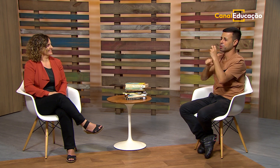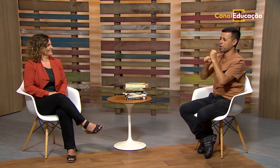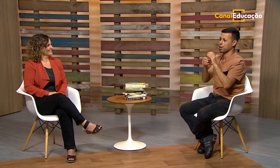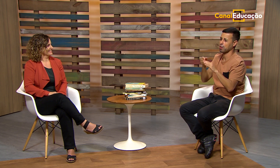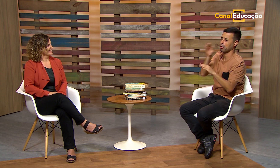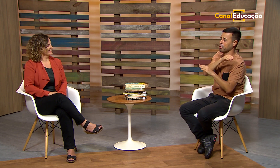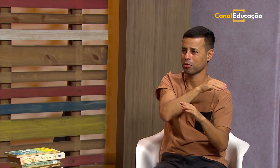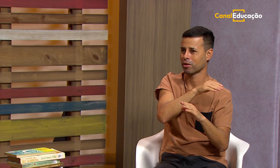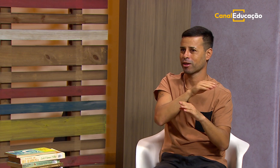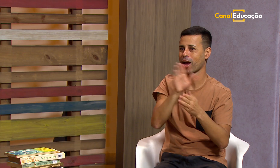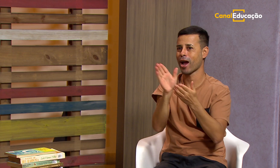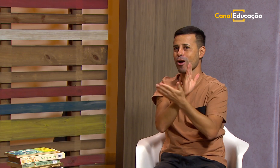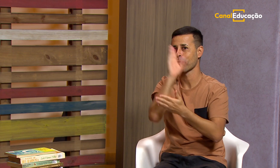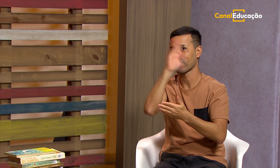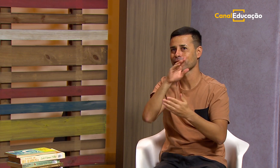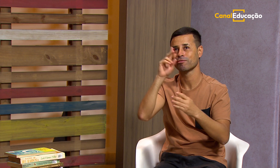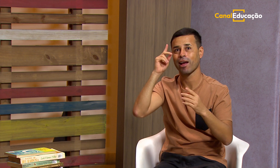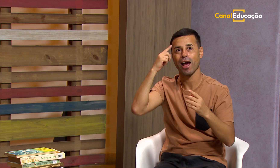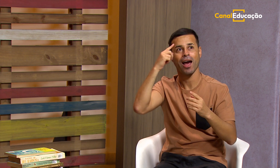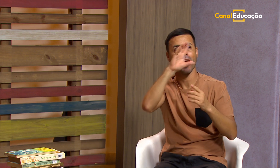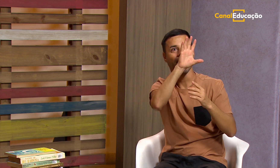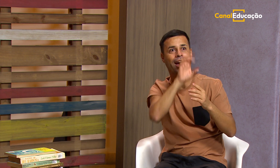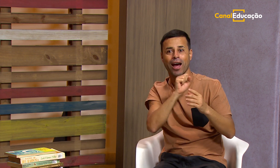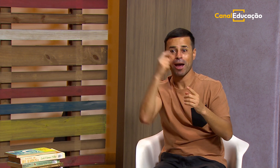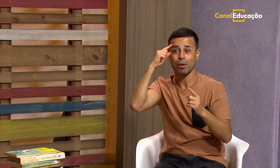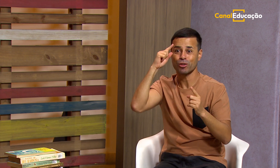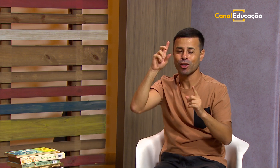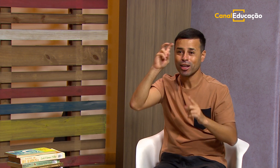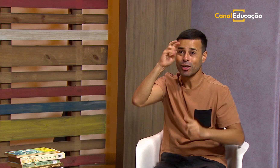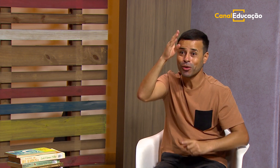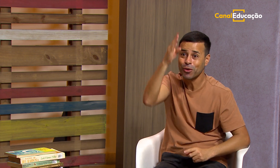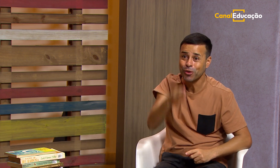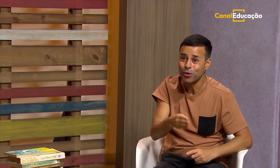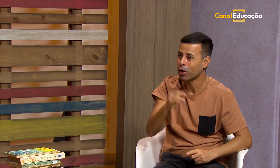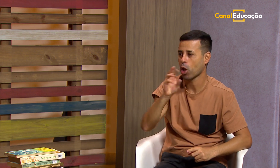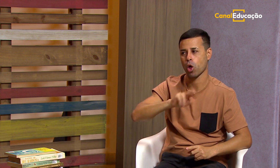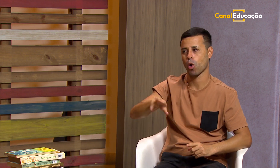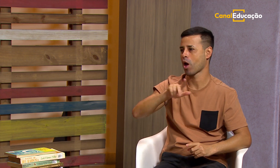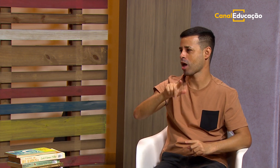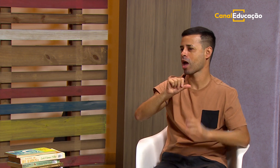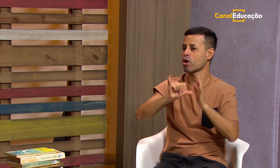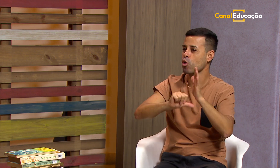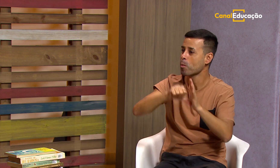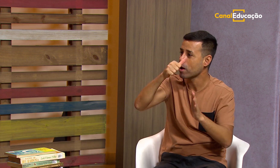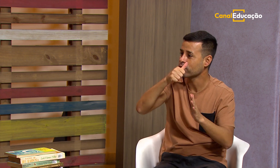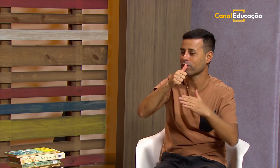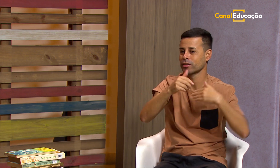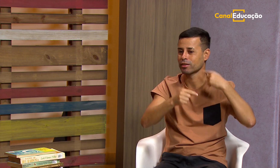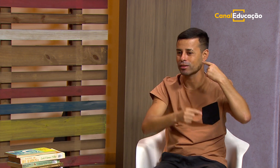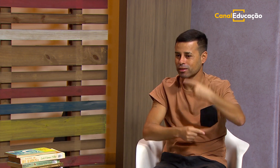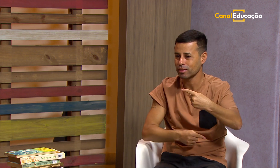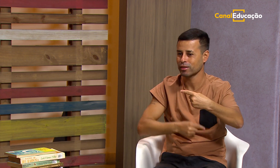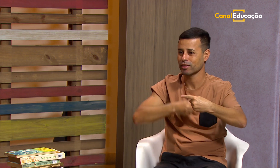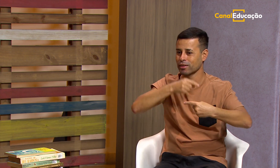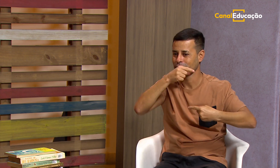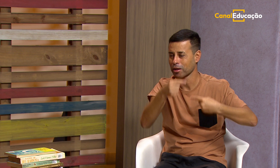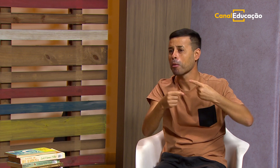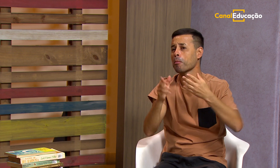um determinado dia que eu queira relembrar, de meses ou semanas atrás.